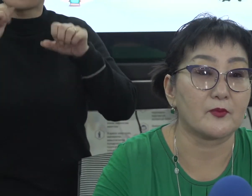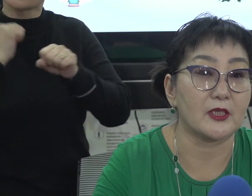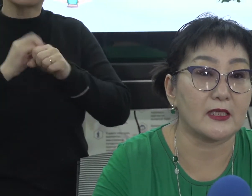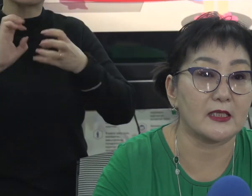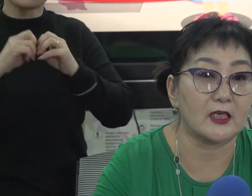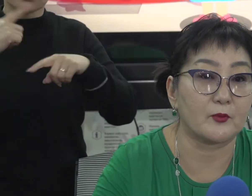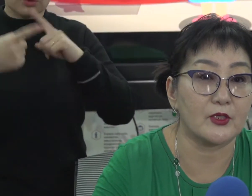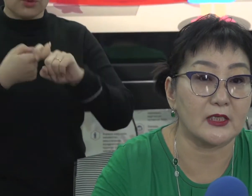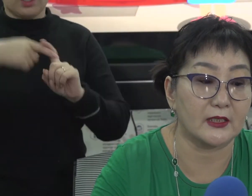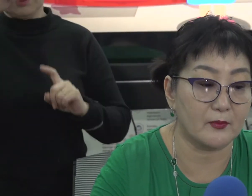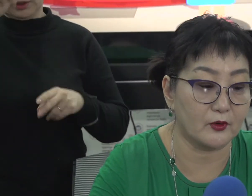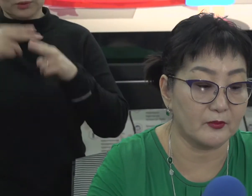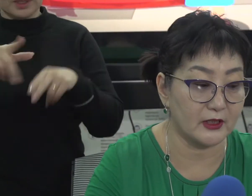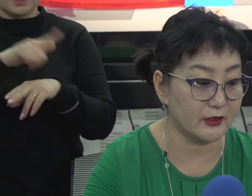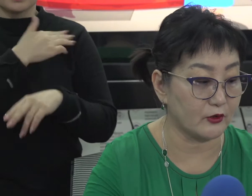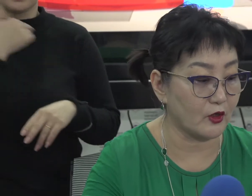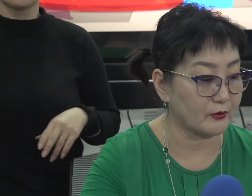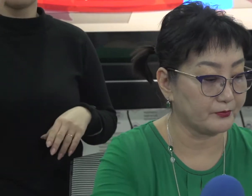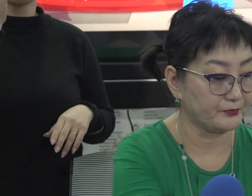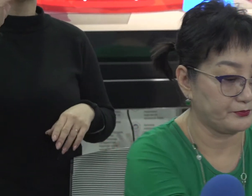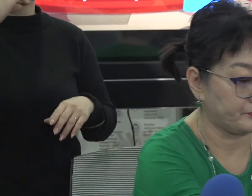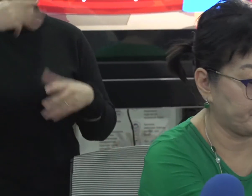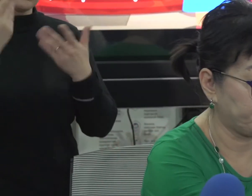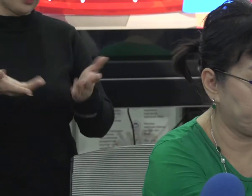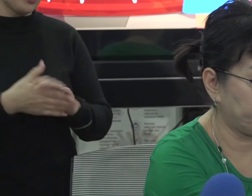ингээд төсөлж байгаа газрын дараа буян зэрэг авах гэдэл өгнө.